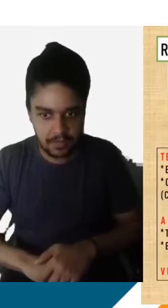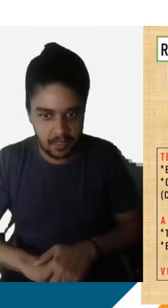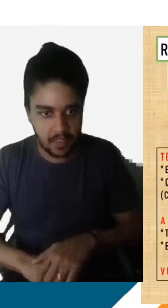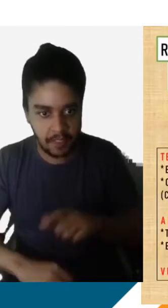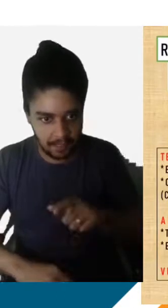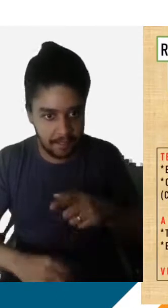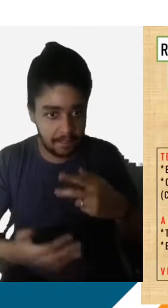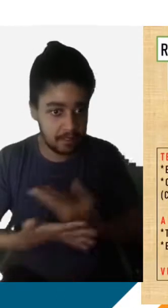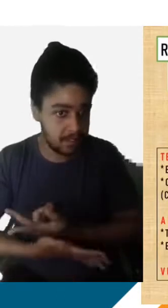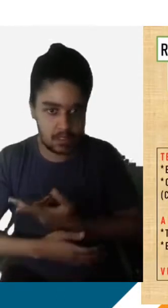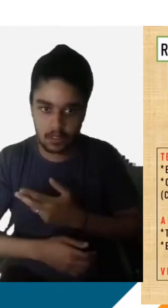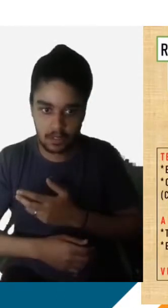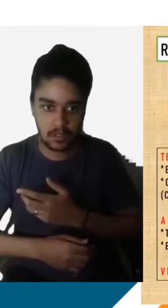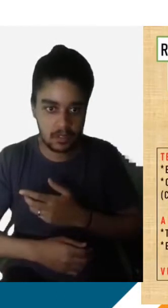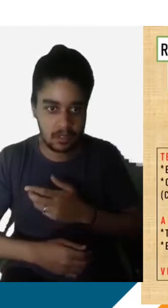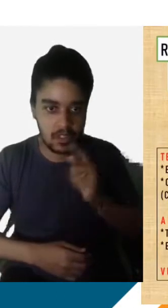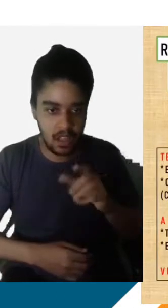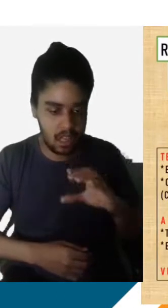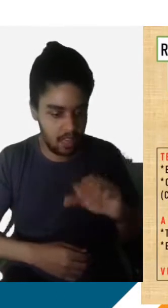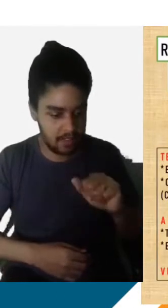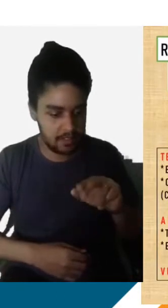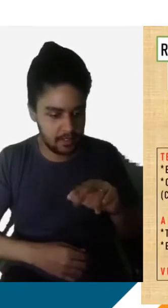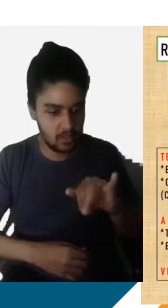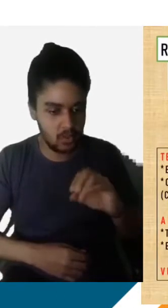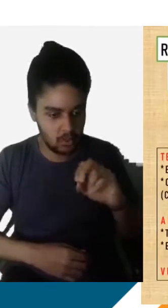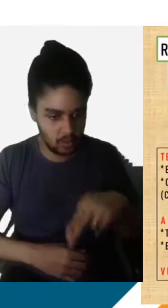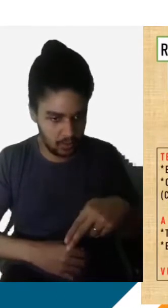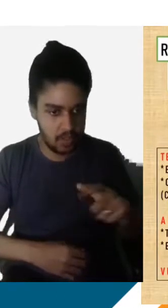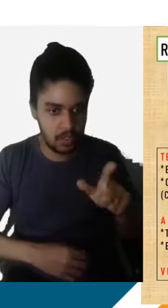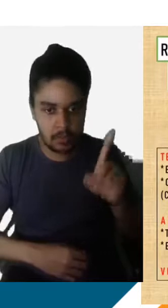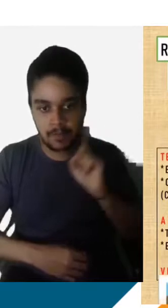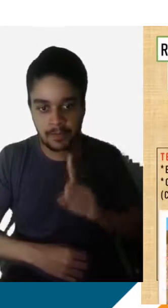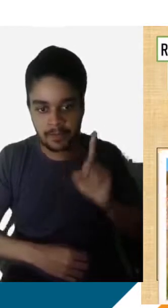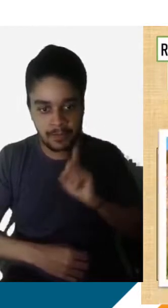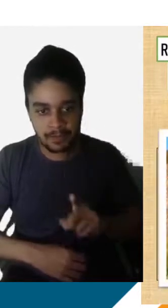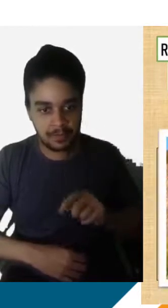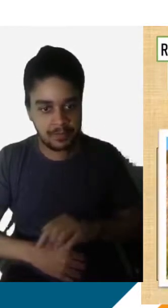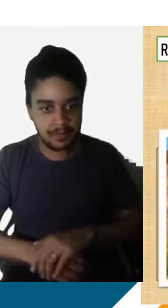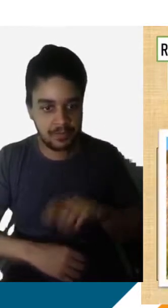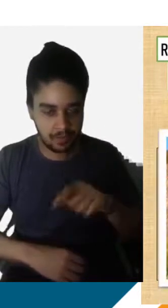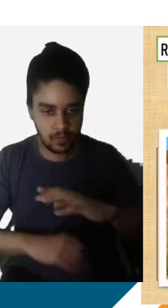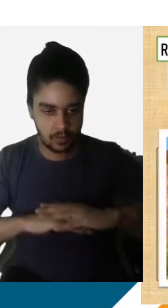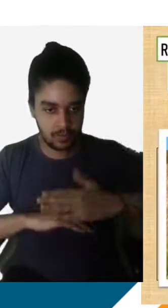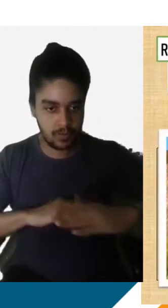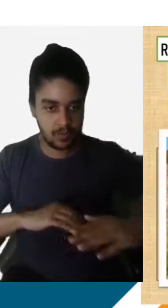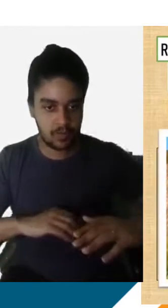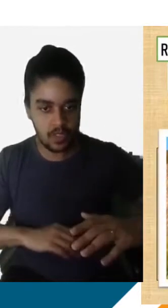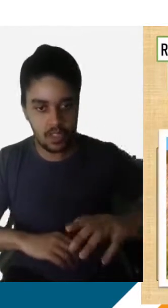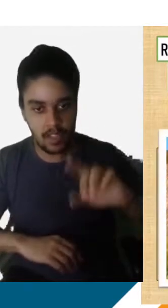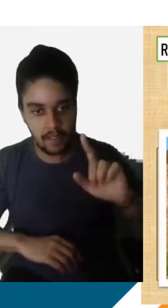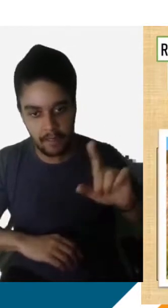os vales, e aqui temos o exemplo clássico do Grand Canyon lá nos Estados Unidos. Já a erosão